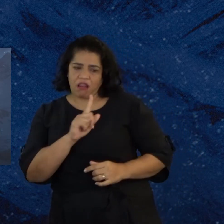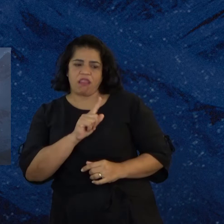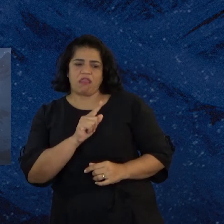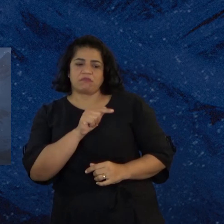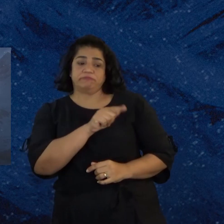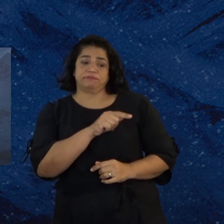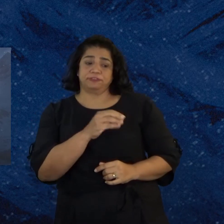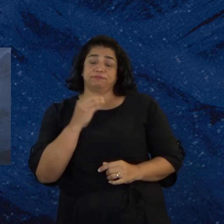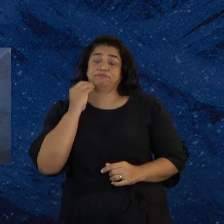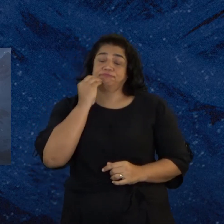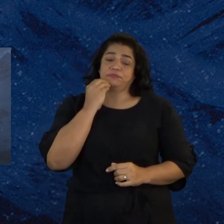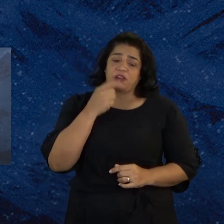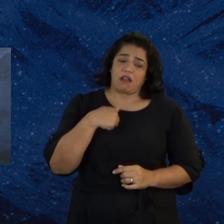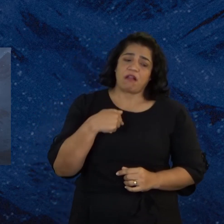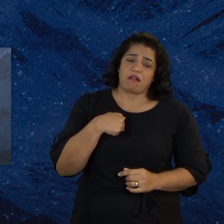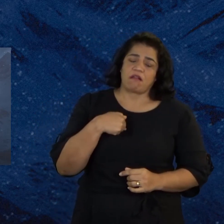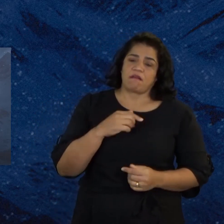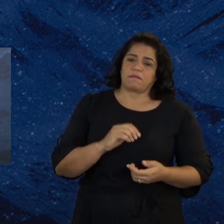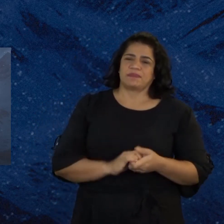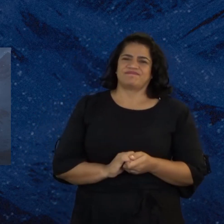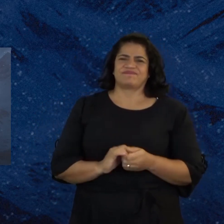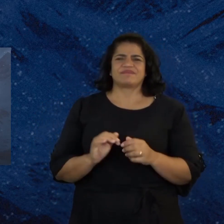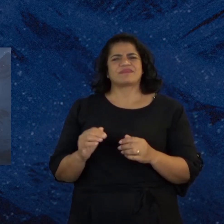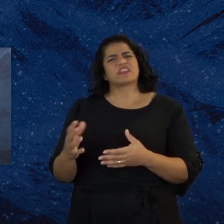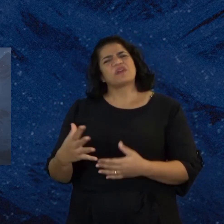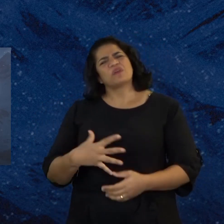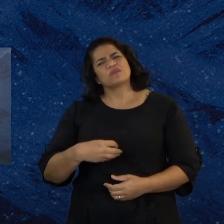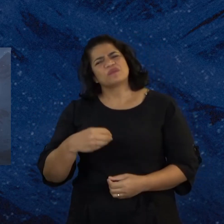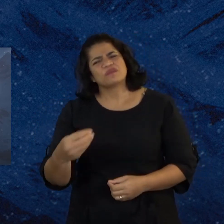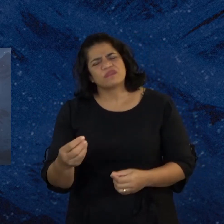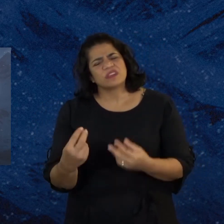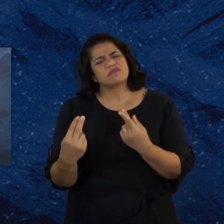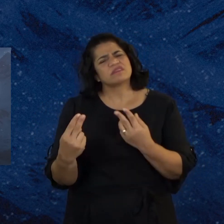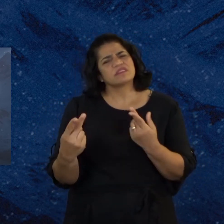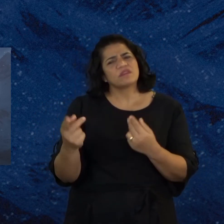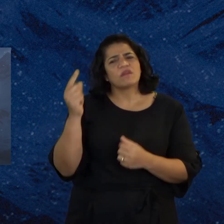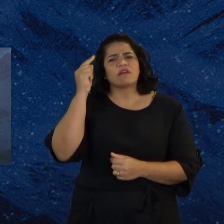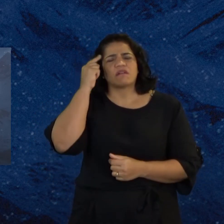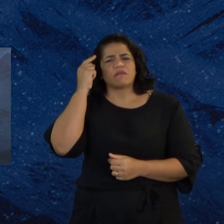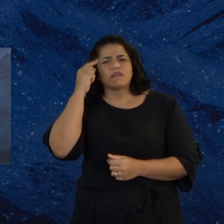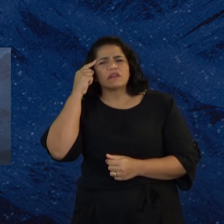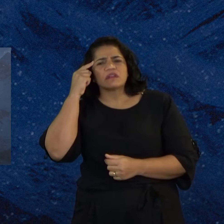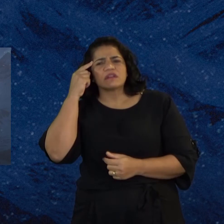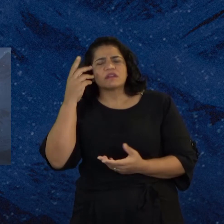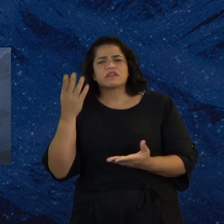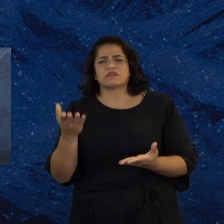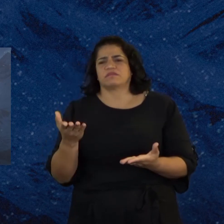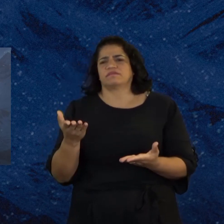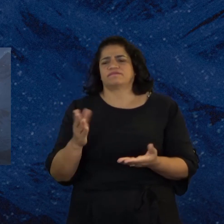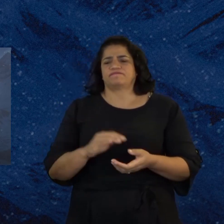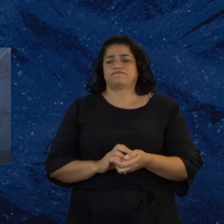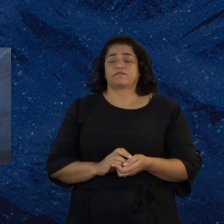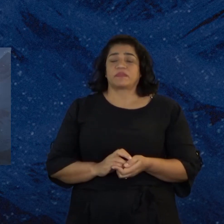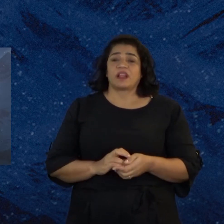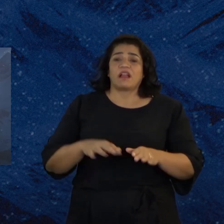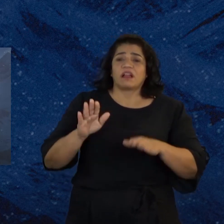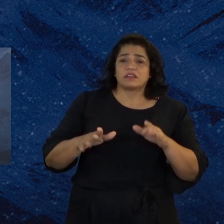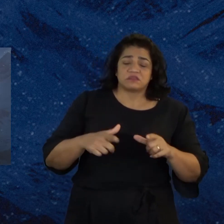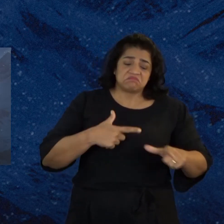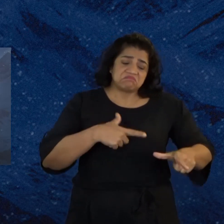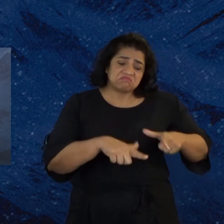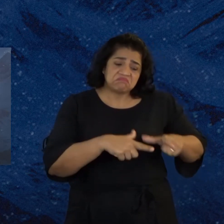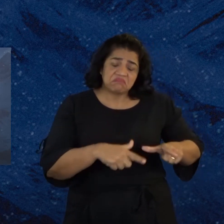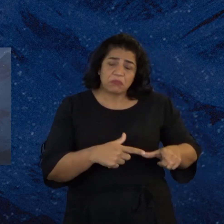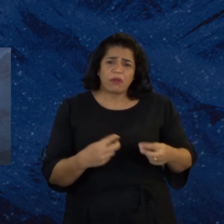mesma forma. Os filhos pensam em relação aos pais, os pais aos filhos, em relação aos filhos. No trabalho também.